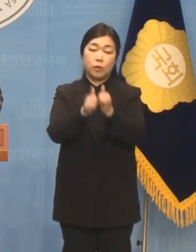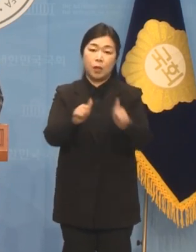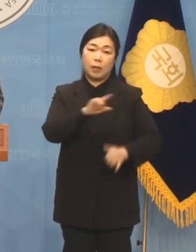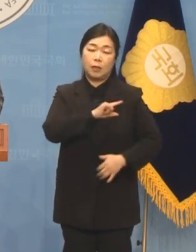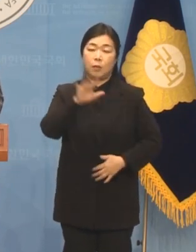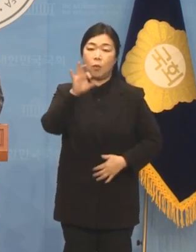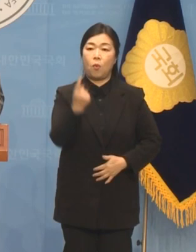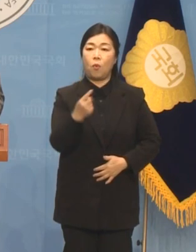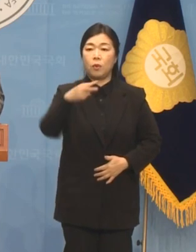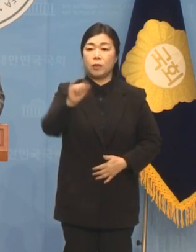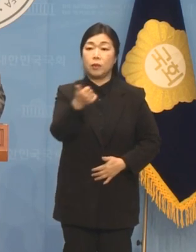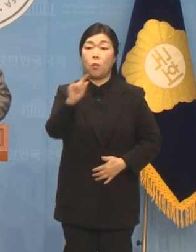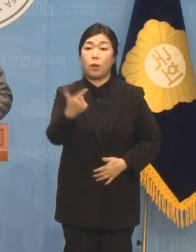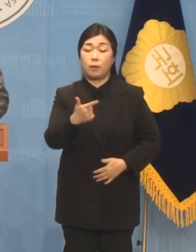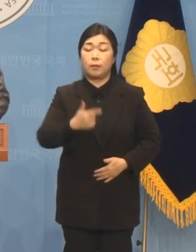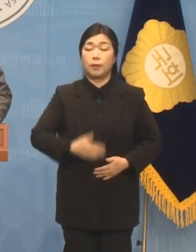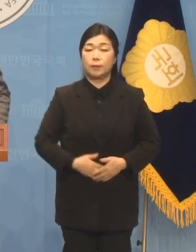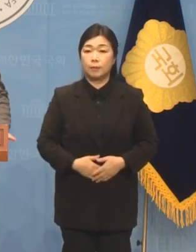기자회견문을 읽겠습니다.